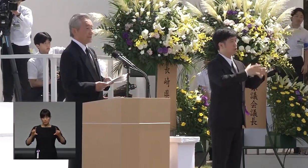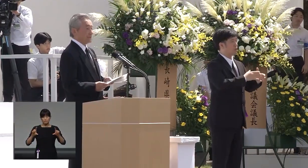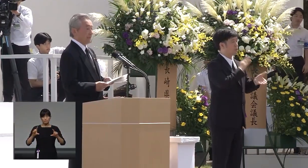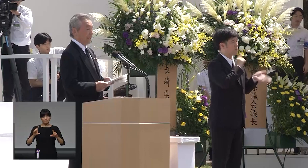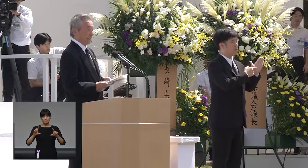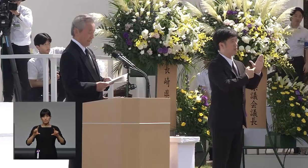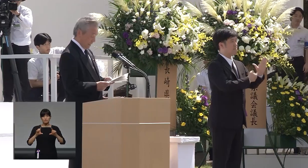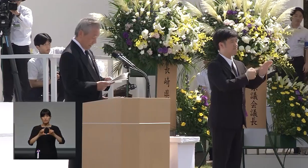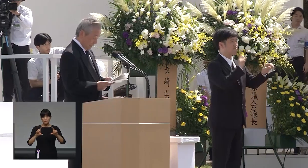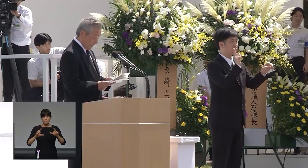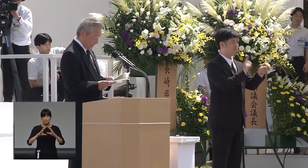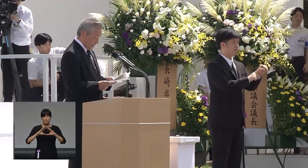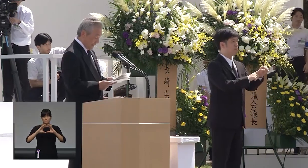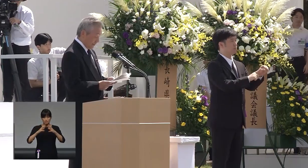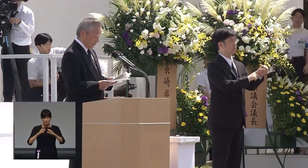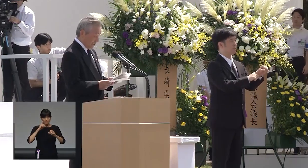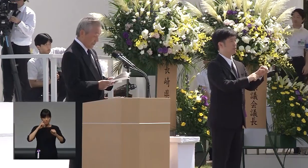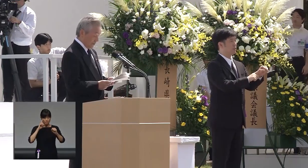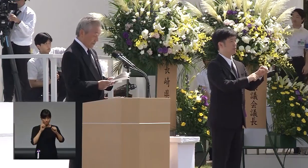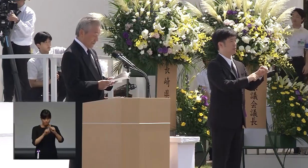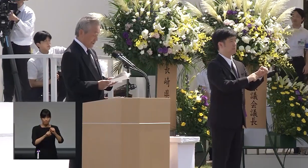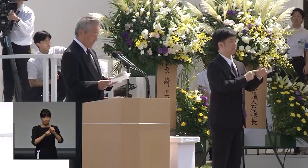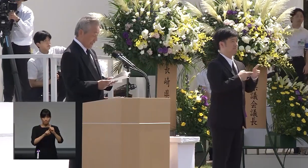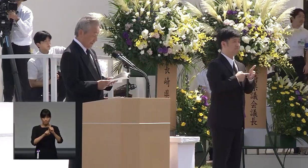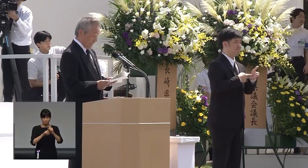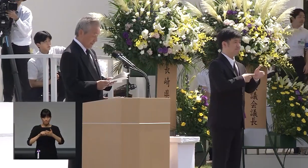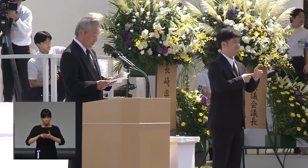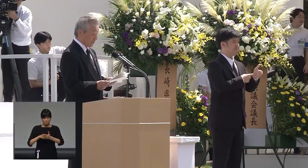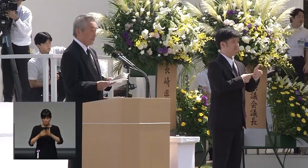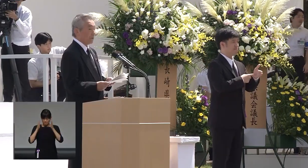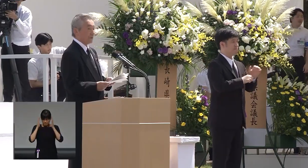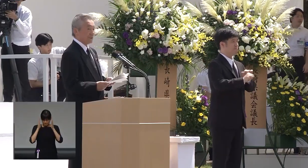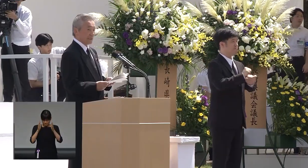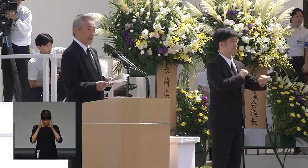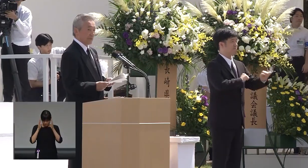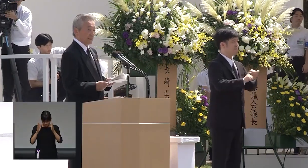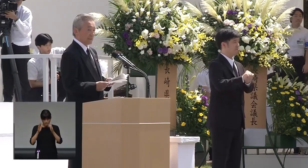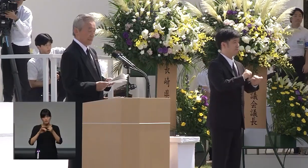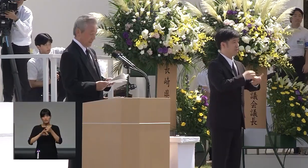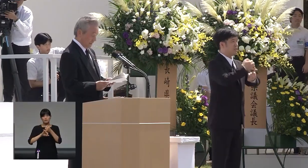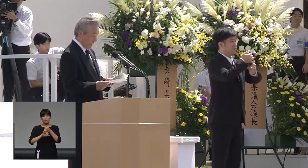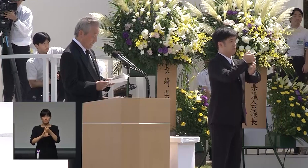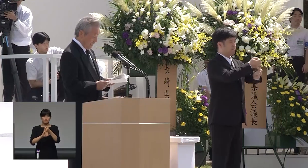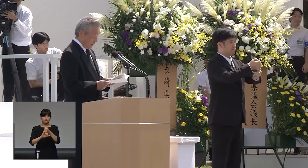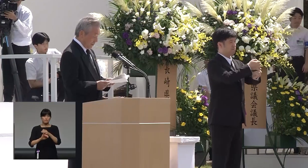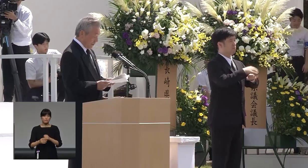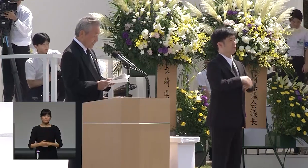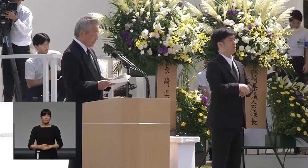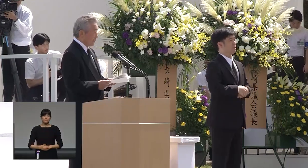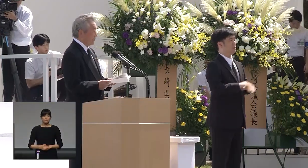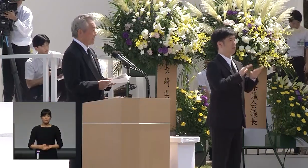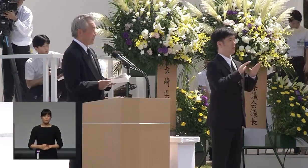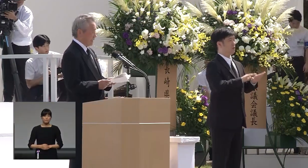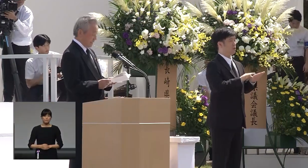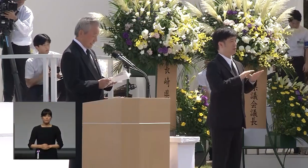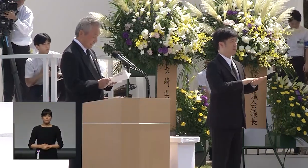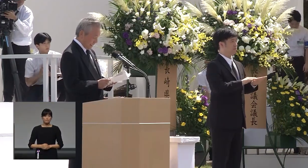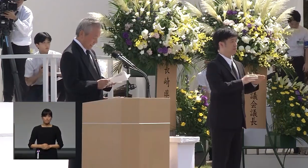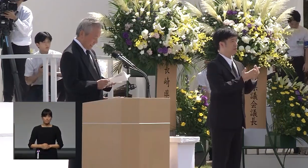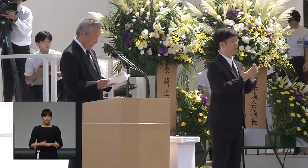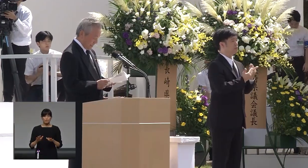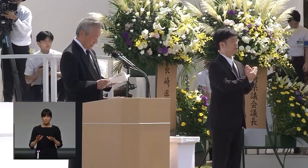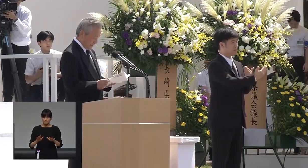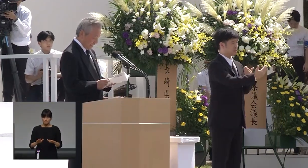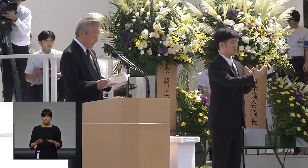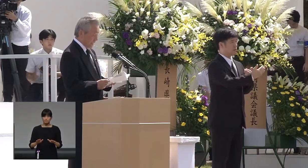実現するために全力を尽くしてまることを誓います本日の式典に